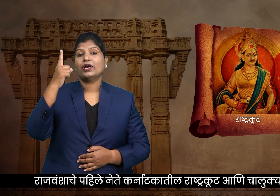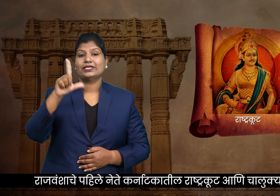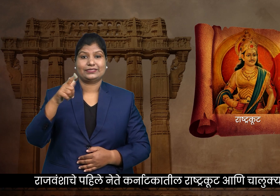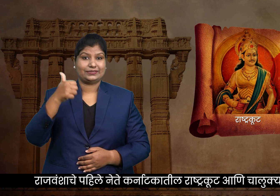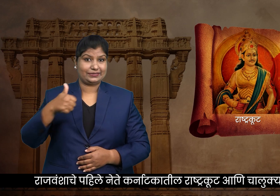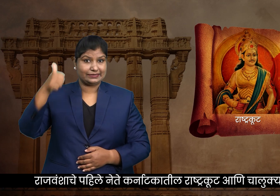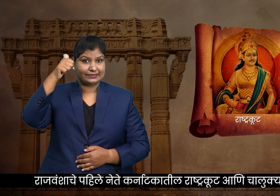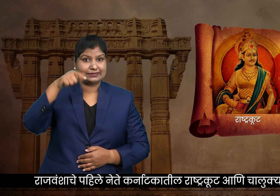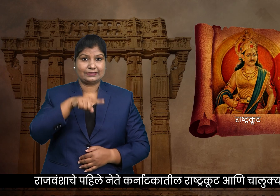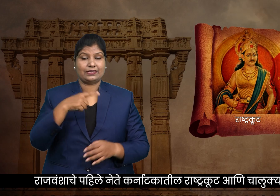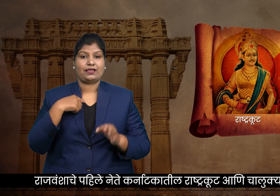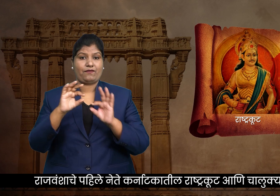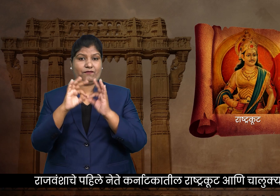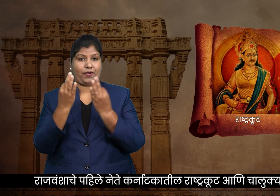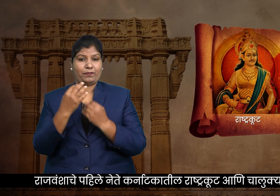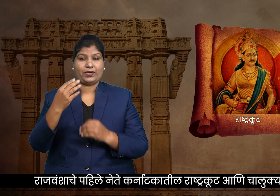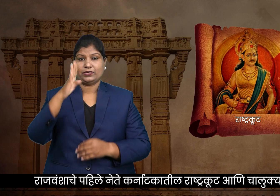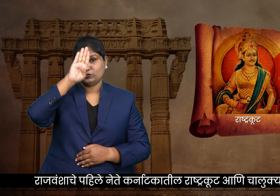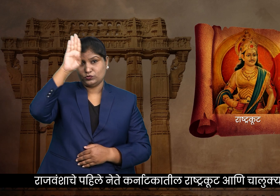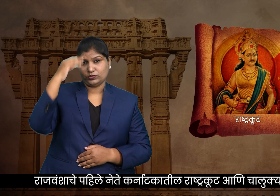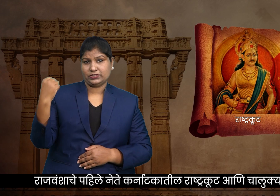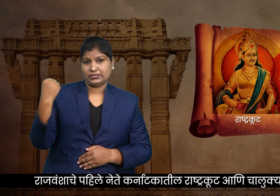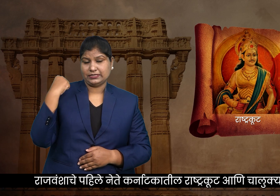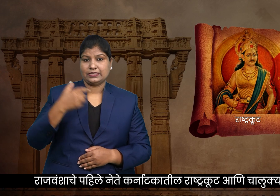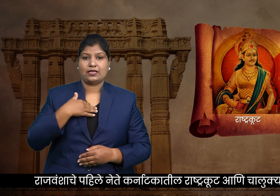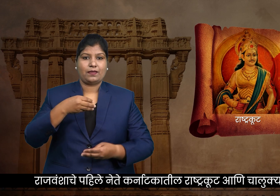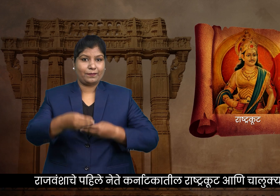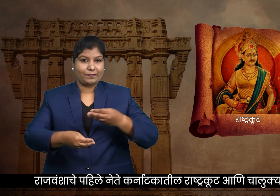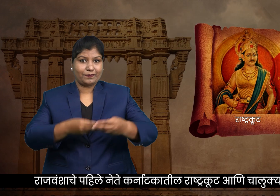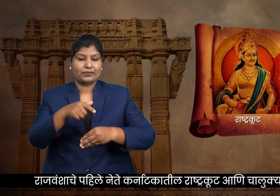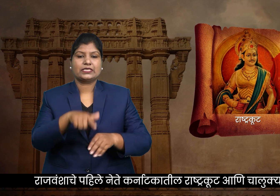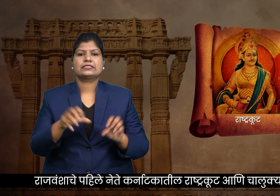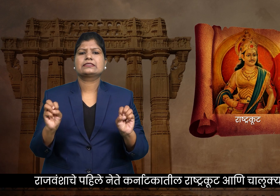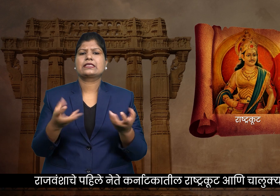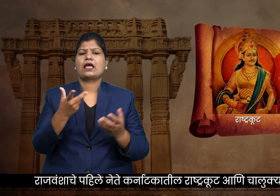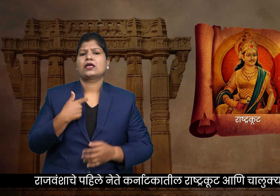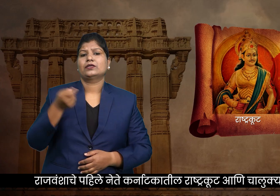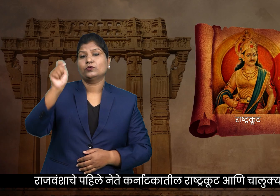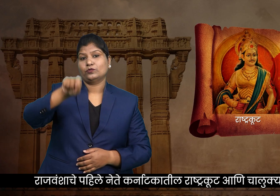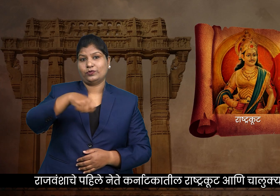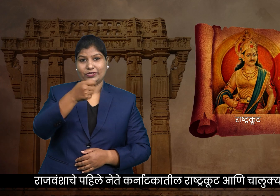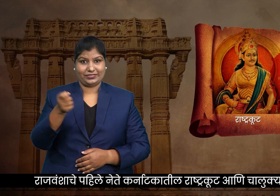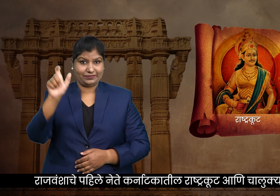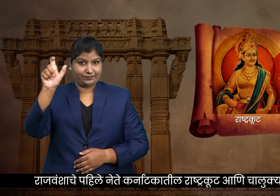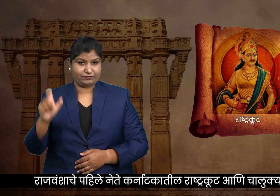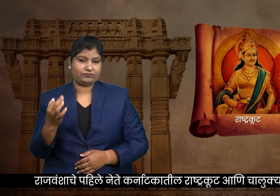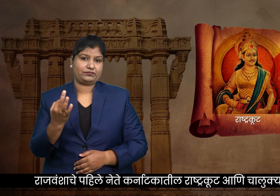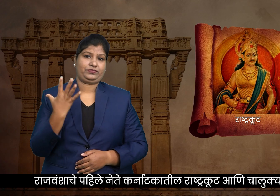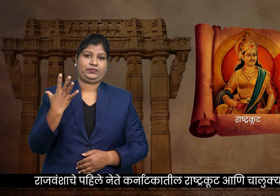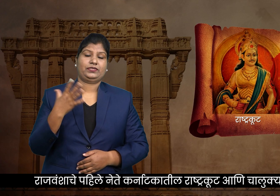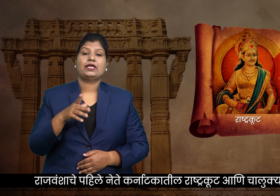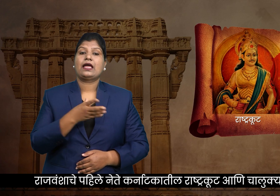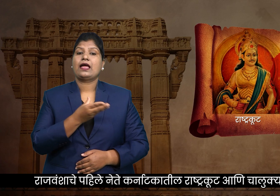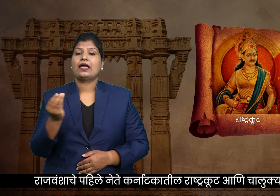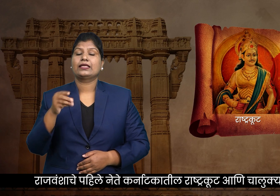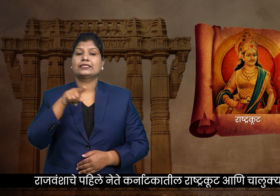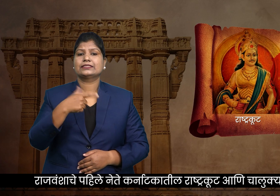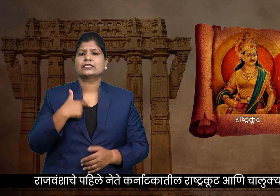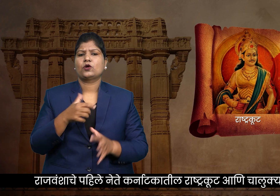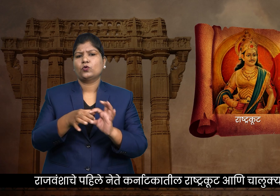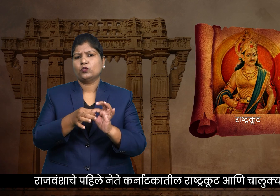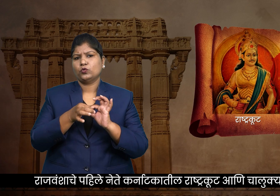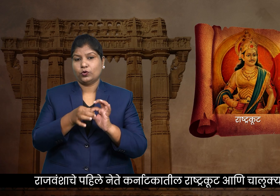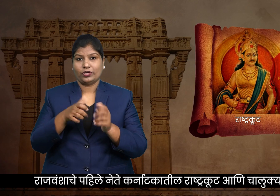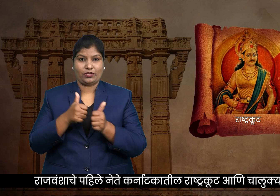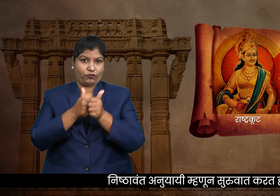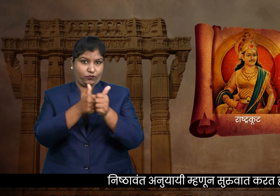राजवंशाचे पहिले नेते कर्नाटकातील राष्ट्रकूट आणि चालुक्य राजांचे